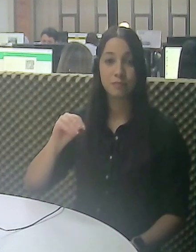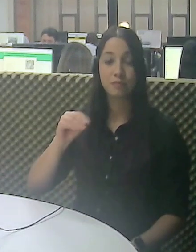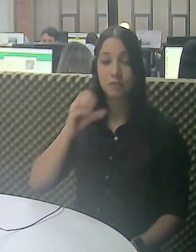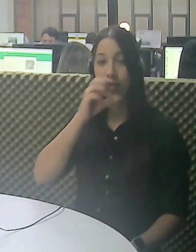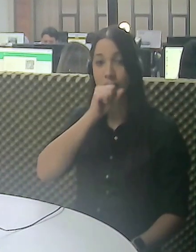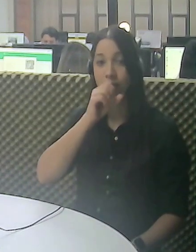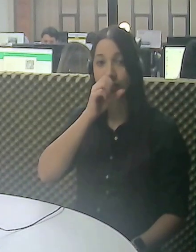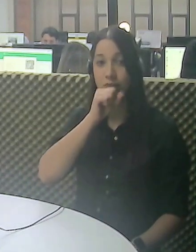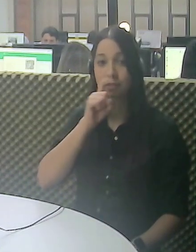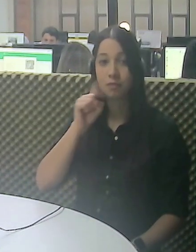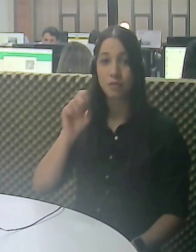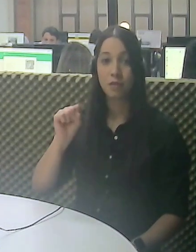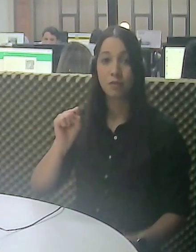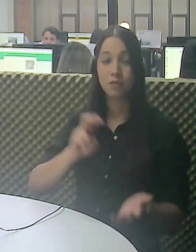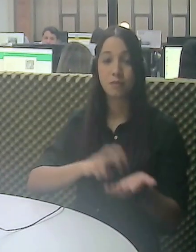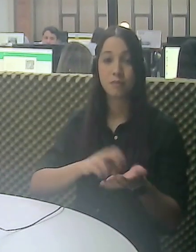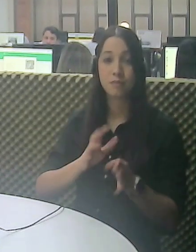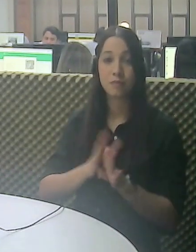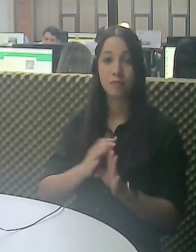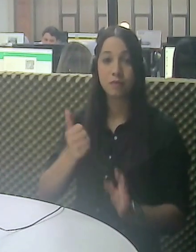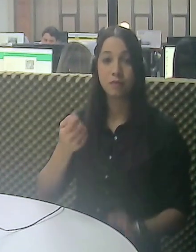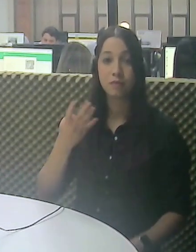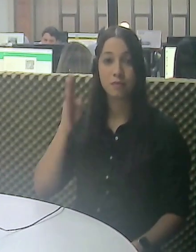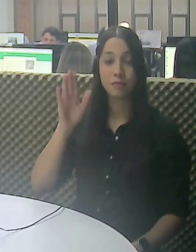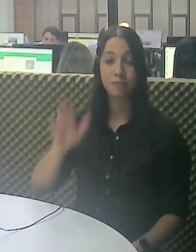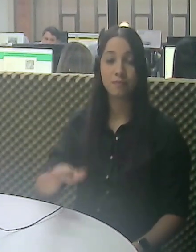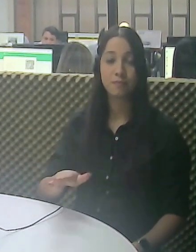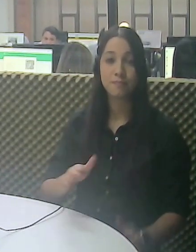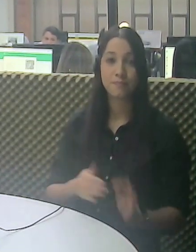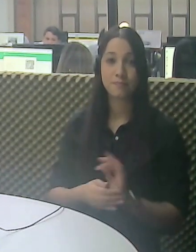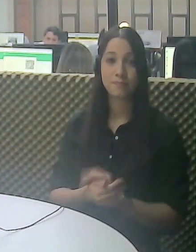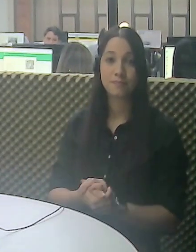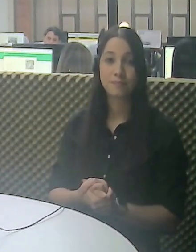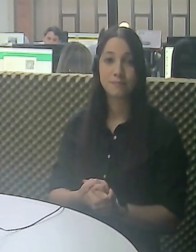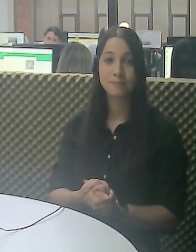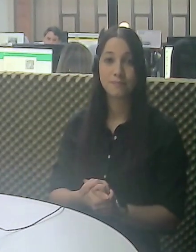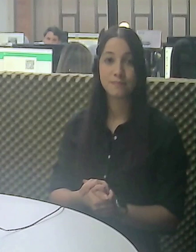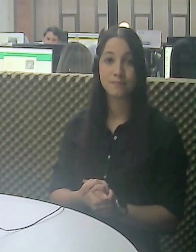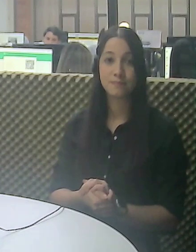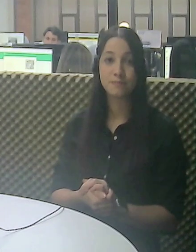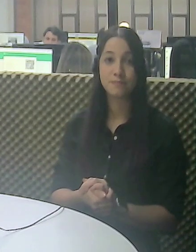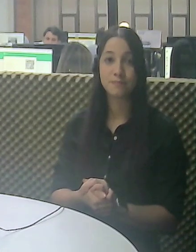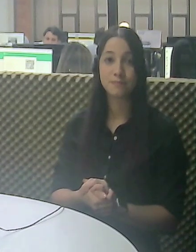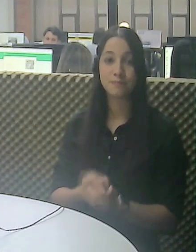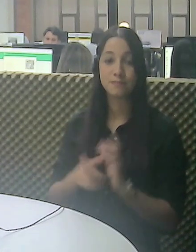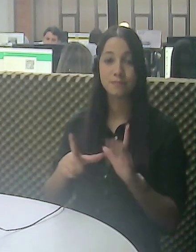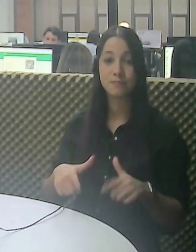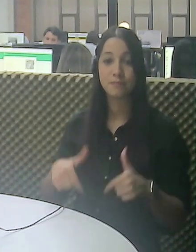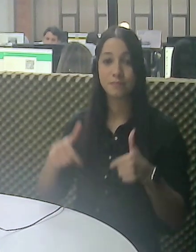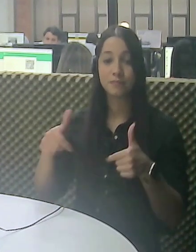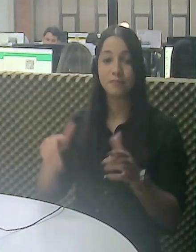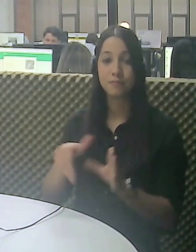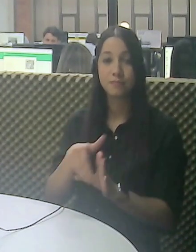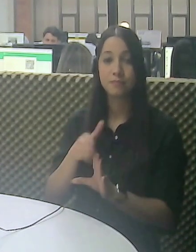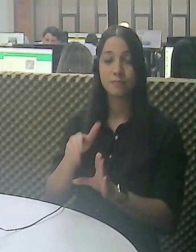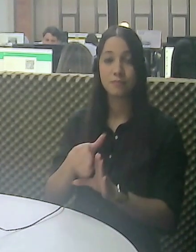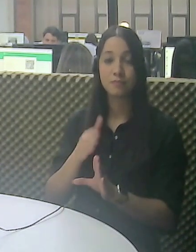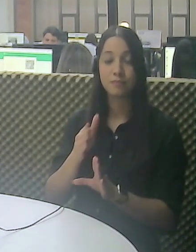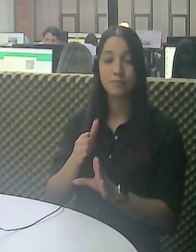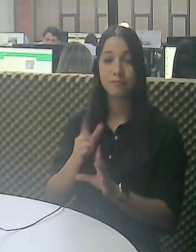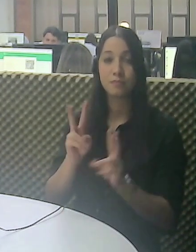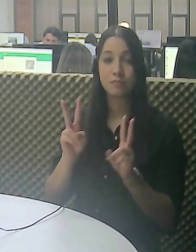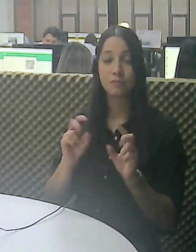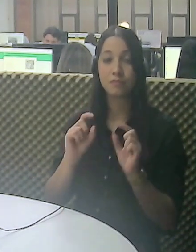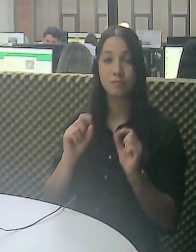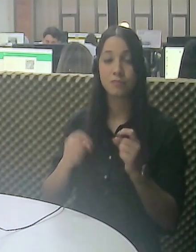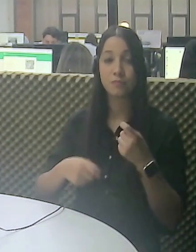sábados será de 8 da manhã às 2 da tarde. Ações de orientação e prevenção às